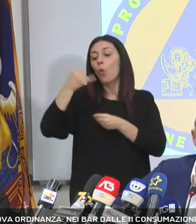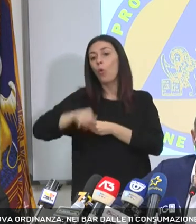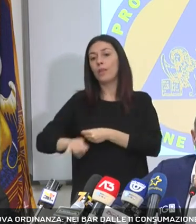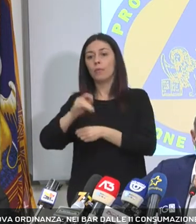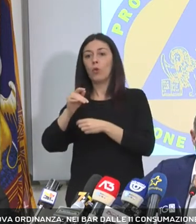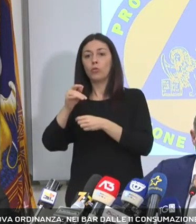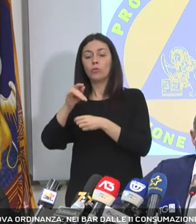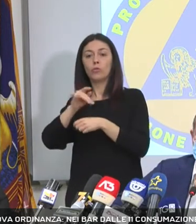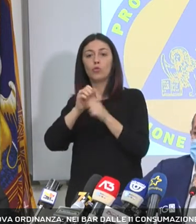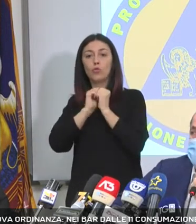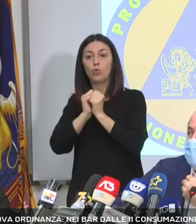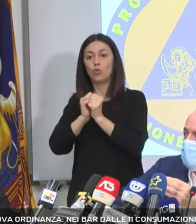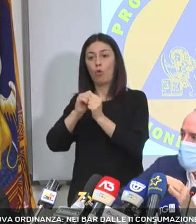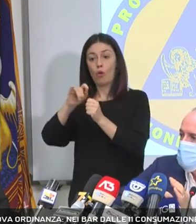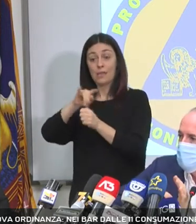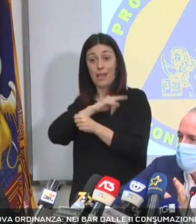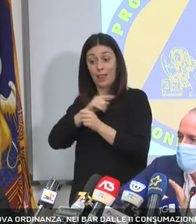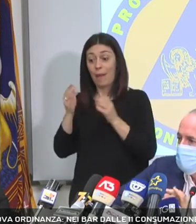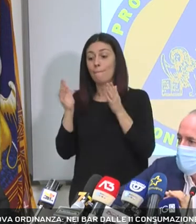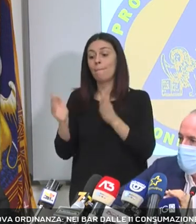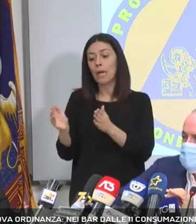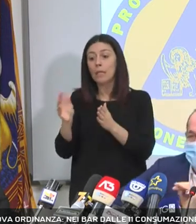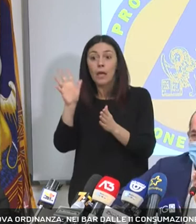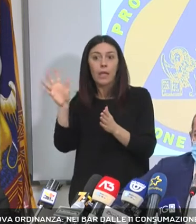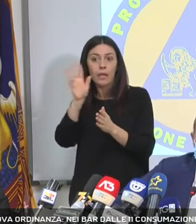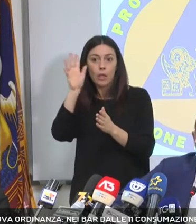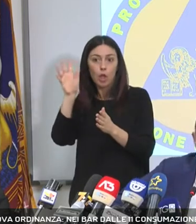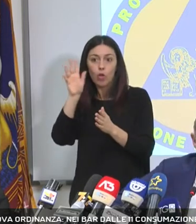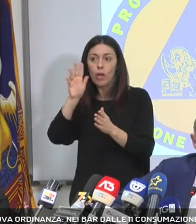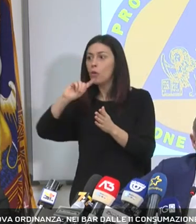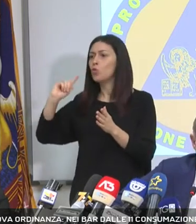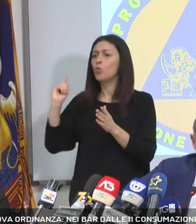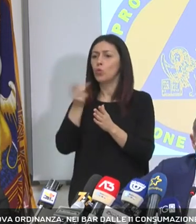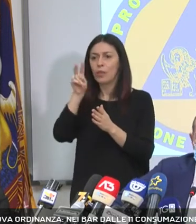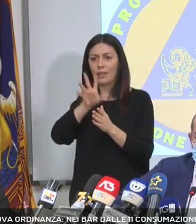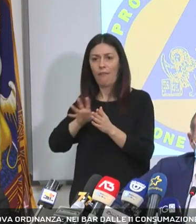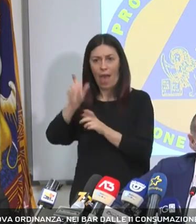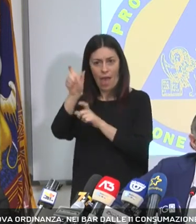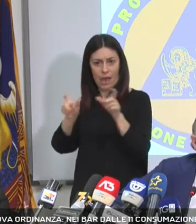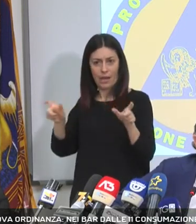settembre nella quale si dovrebbe chiudere la vaccinazione di tutti i veneti